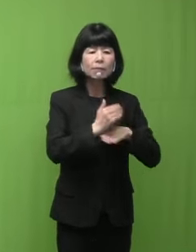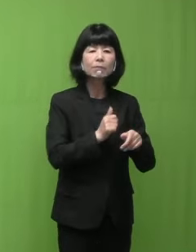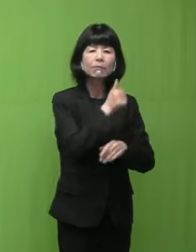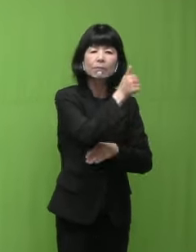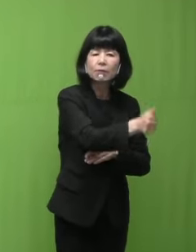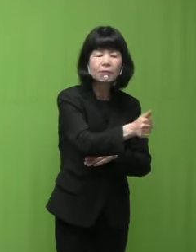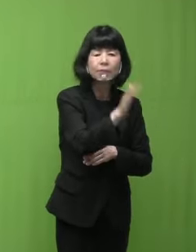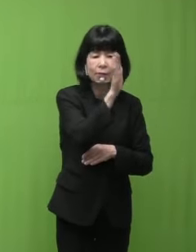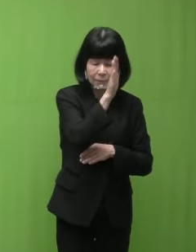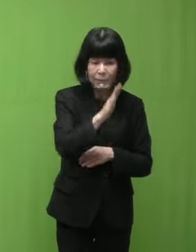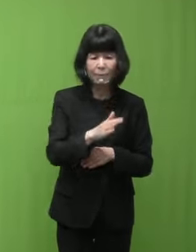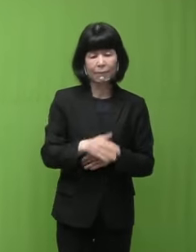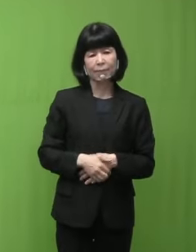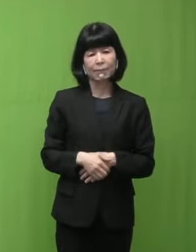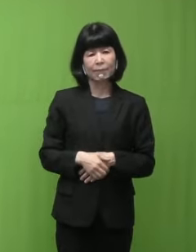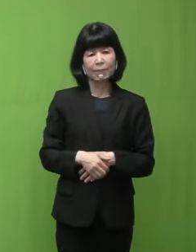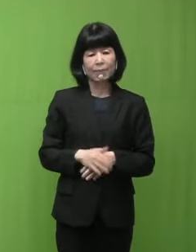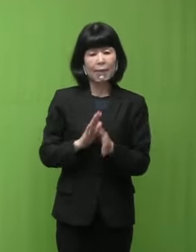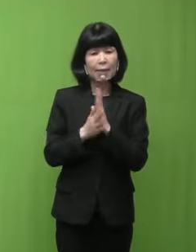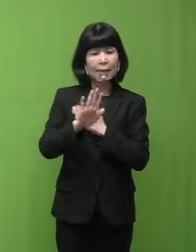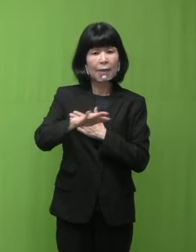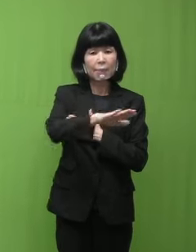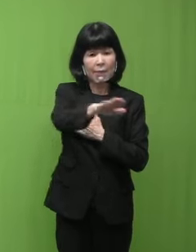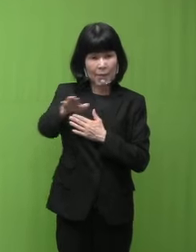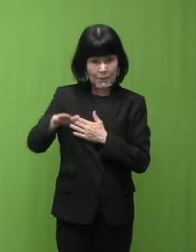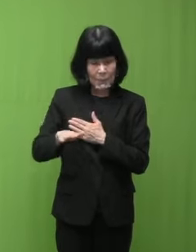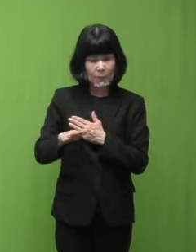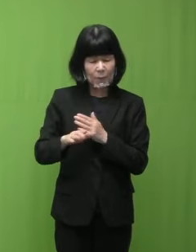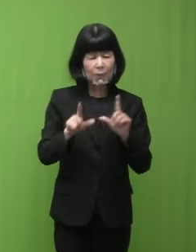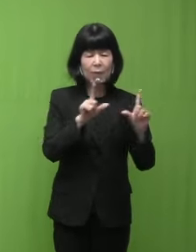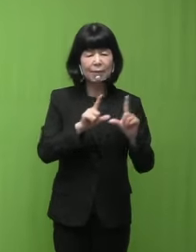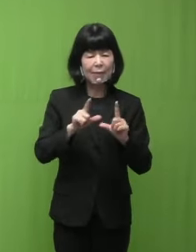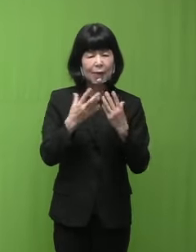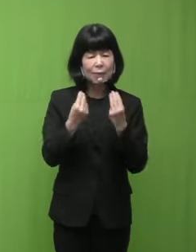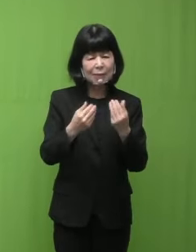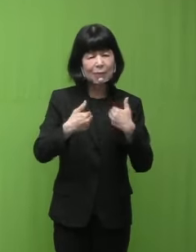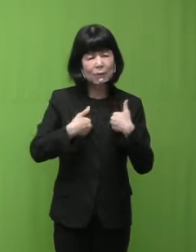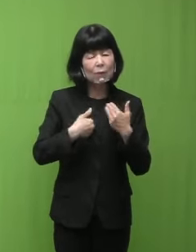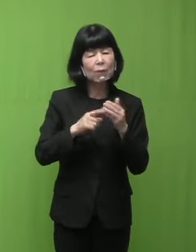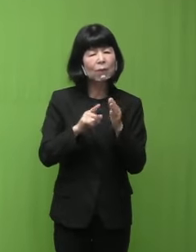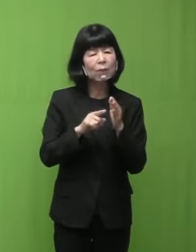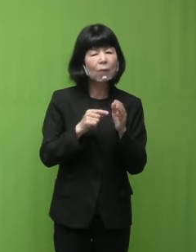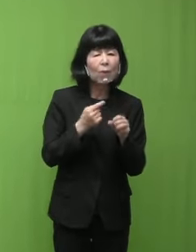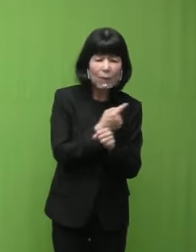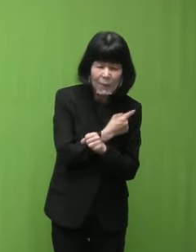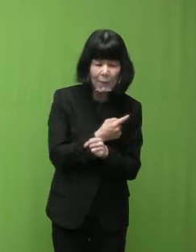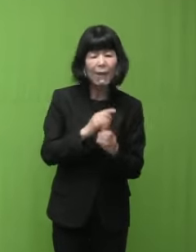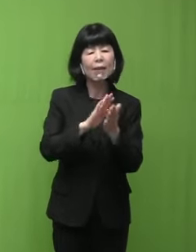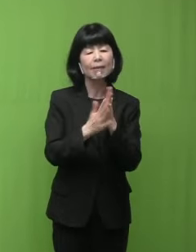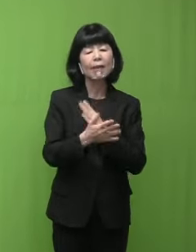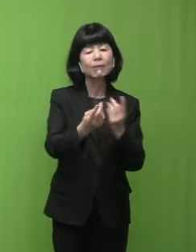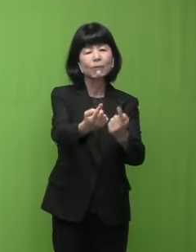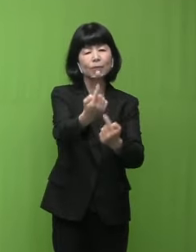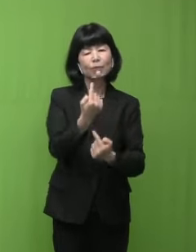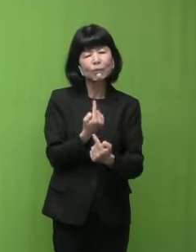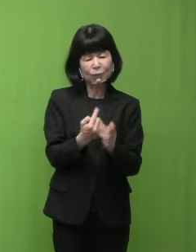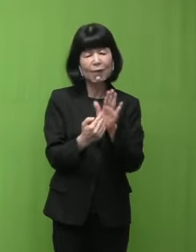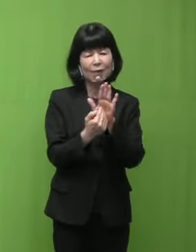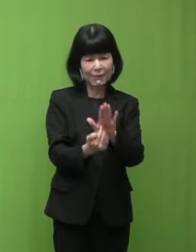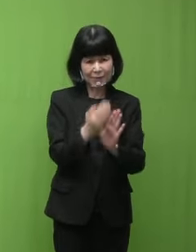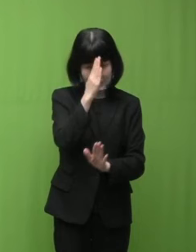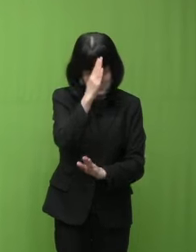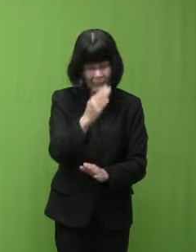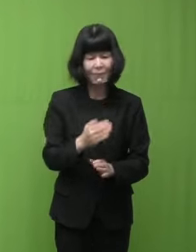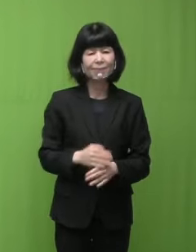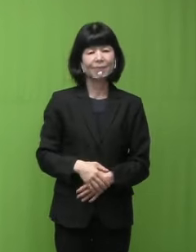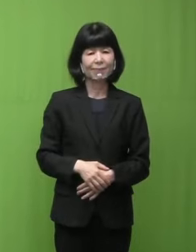な場合を除くで県外の皆様にも生活の維持に必要な場合を除いて三重県への慰労を下げていただく次お願いします